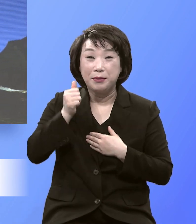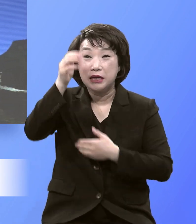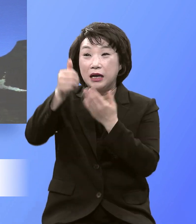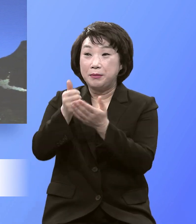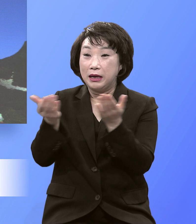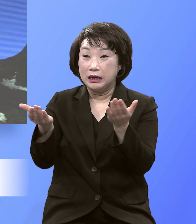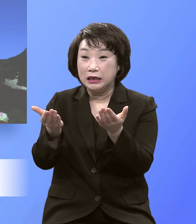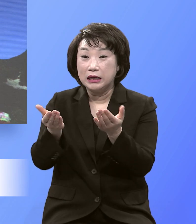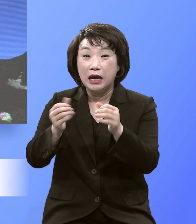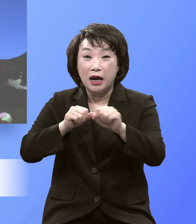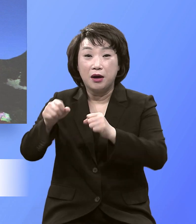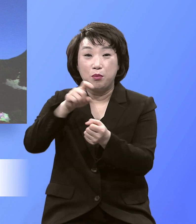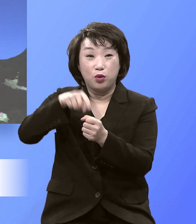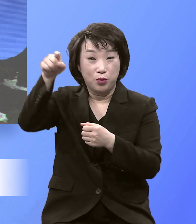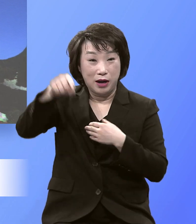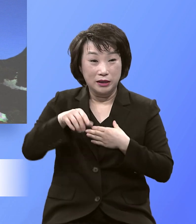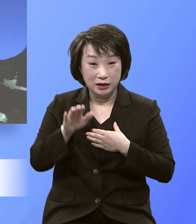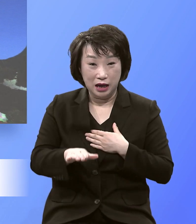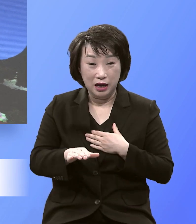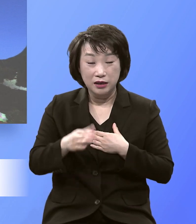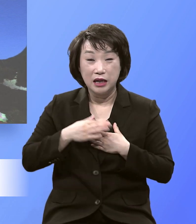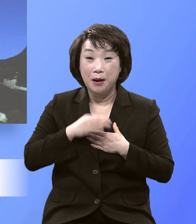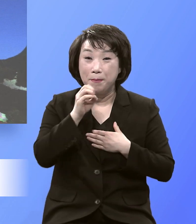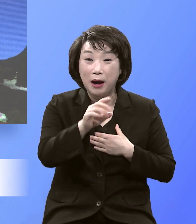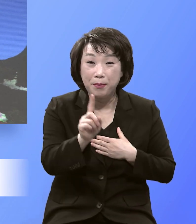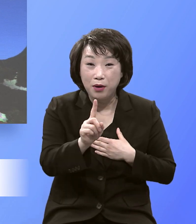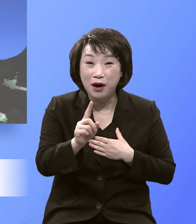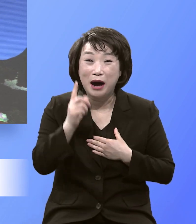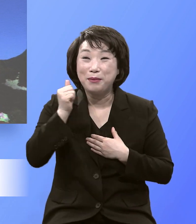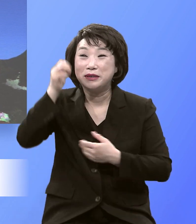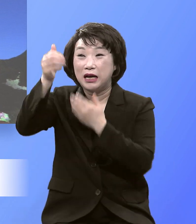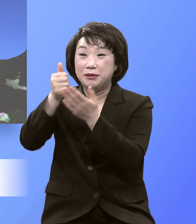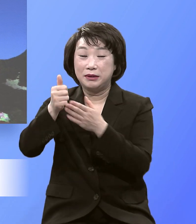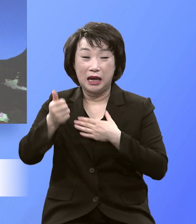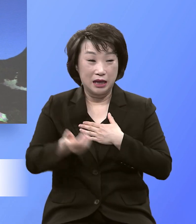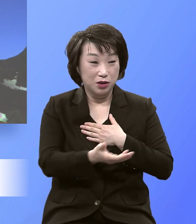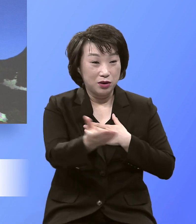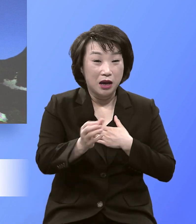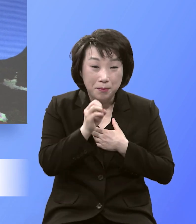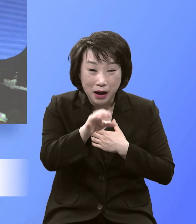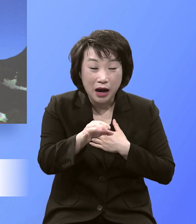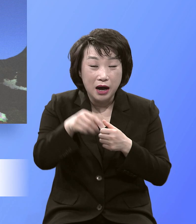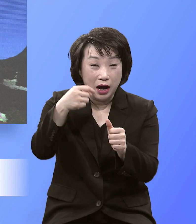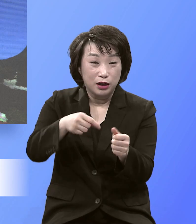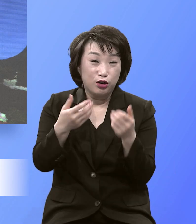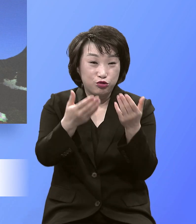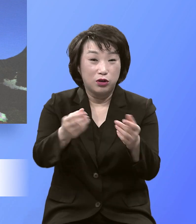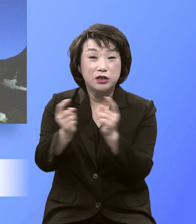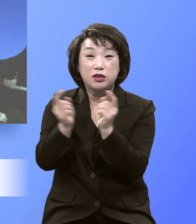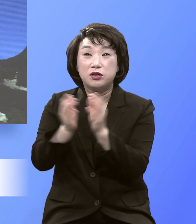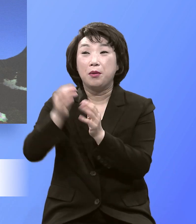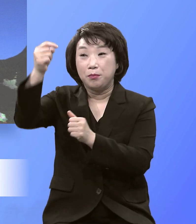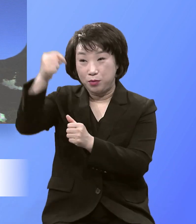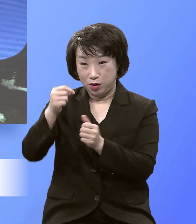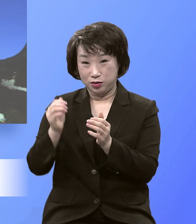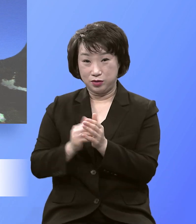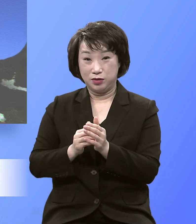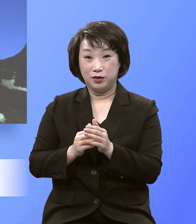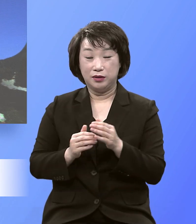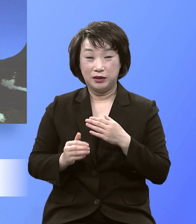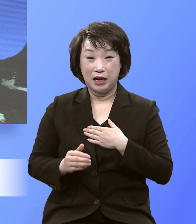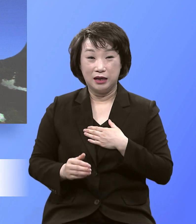아버지의 일을, 내가 말하는 것도 아버지께서 내게 이를 것과 말할 것을 친히 명령하여